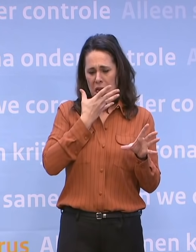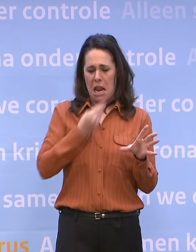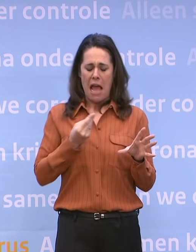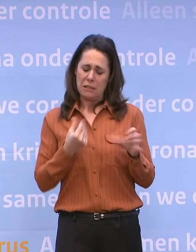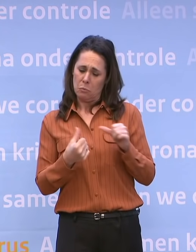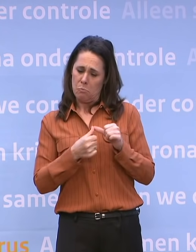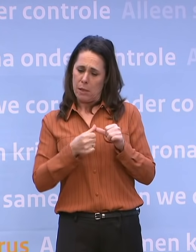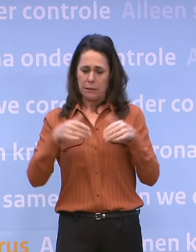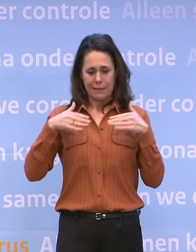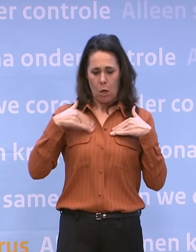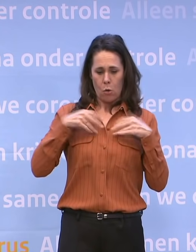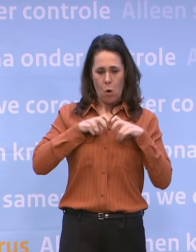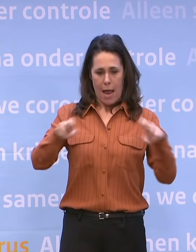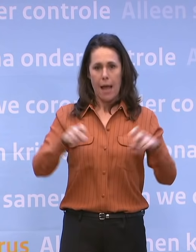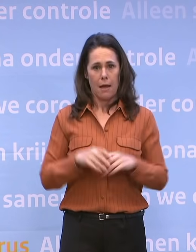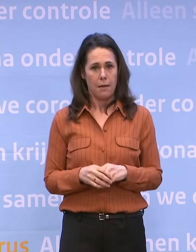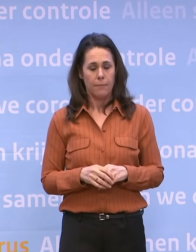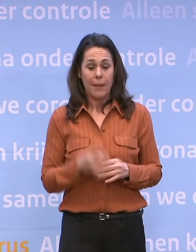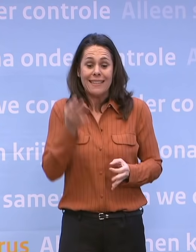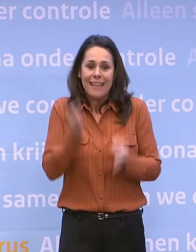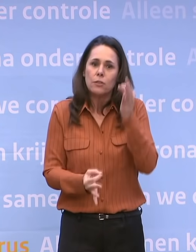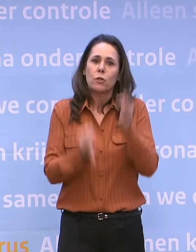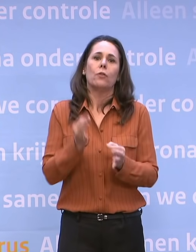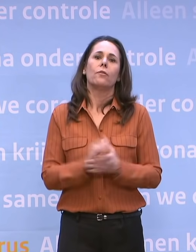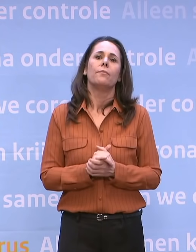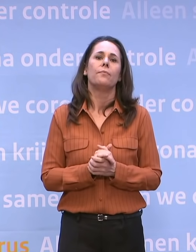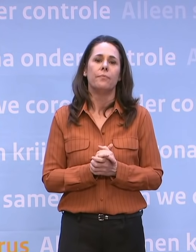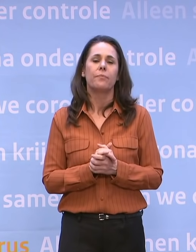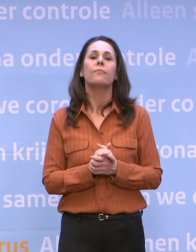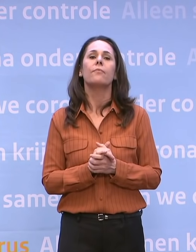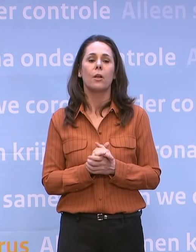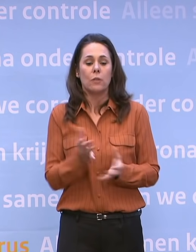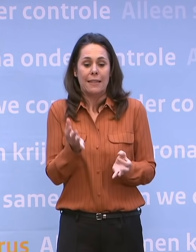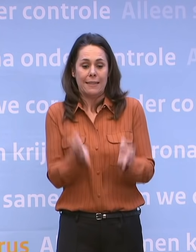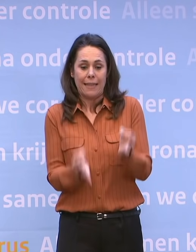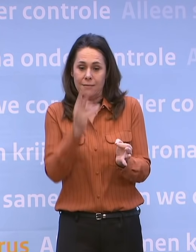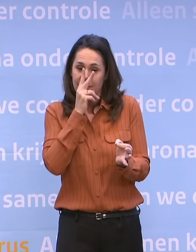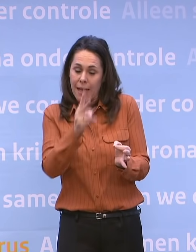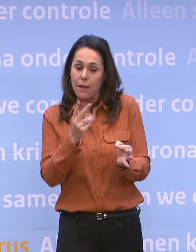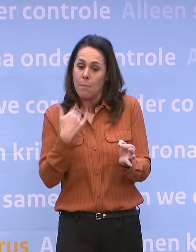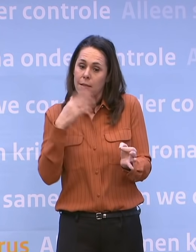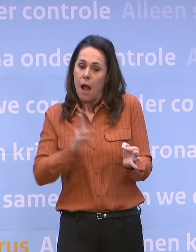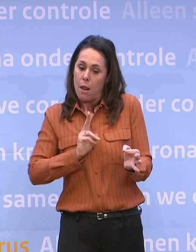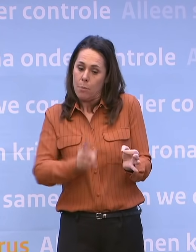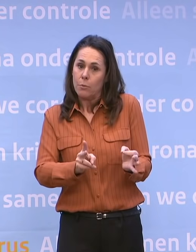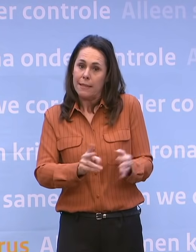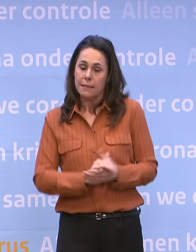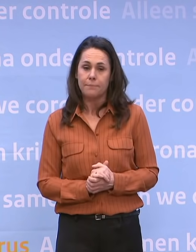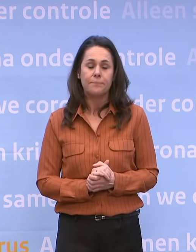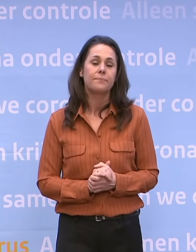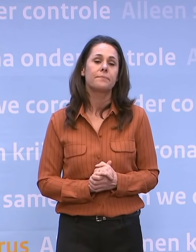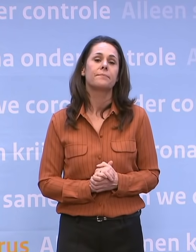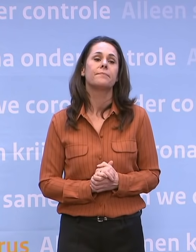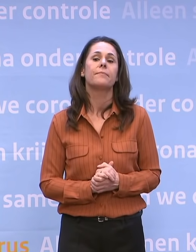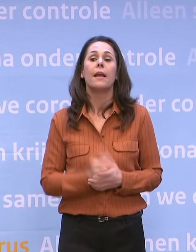die passen bij het coronavirus, testen. En dat gaat dus over de test om te kijken of mensen besmet zijn. Wat we daarnaast doen, en